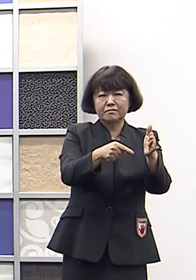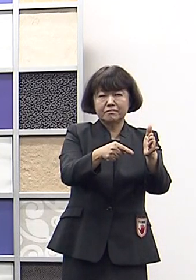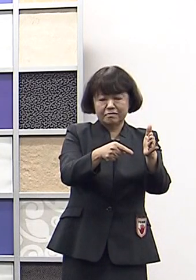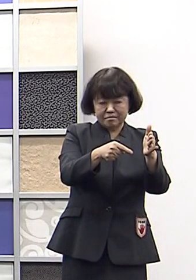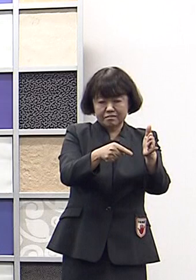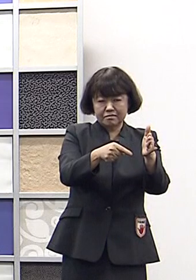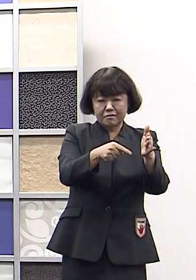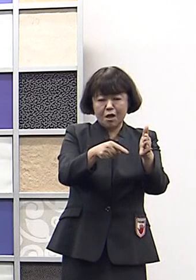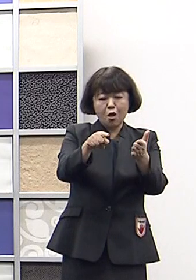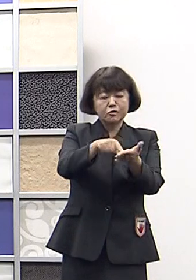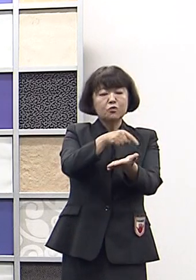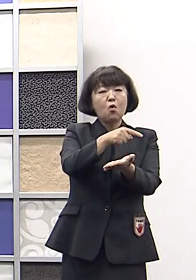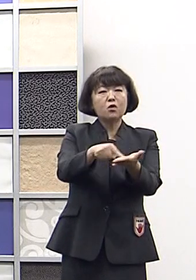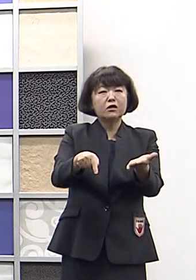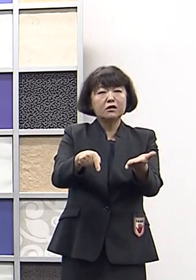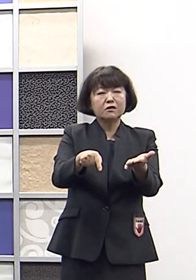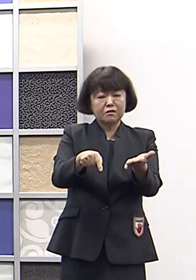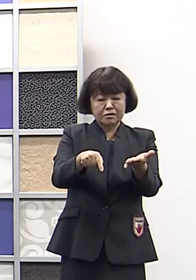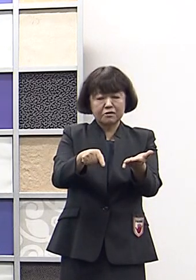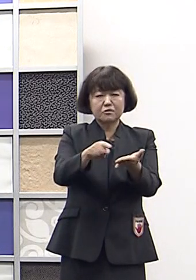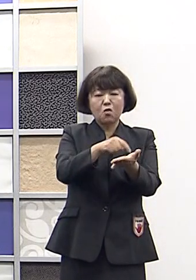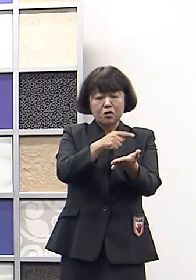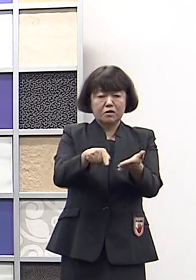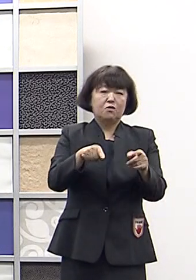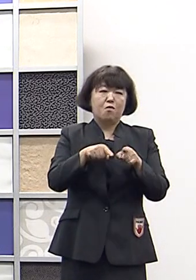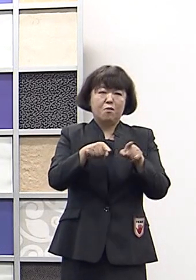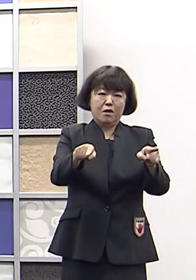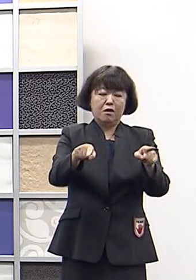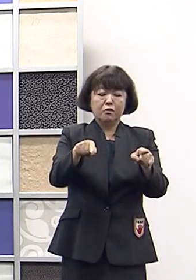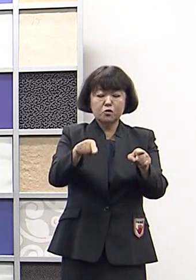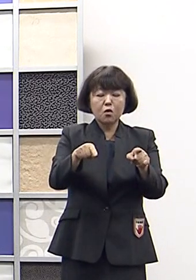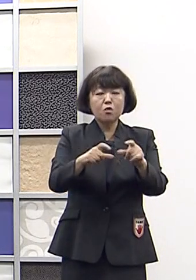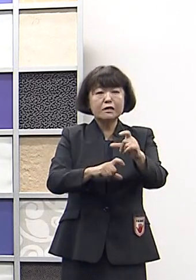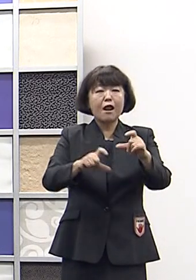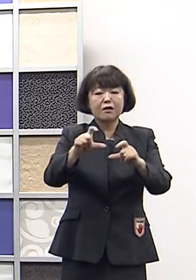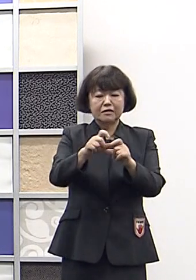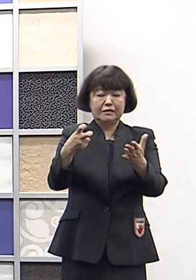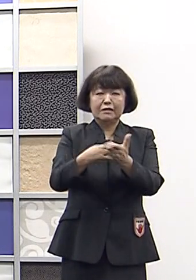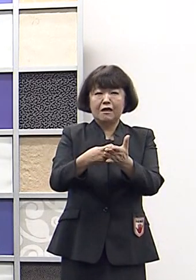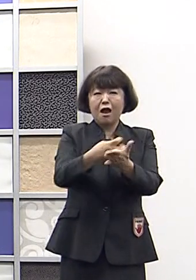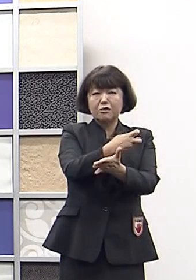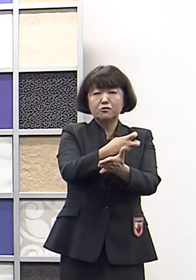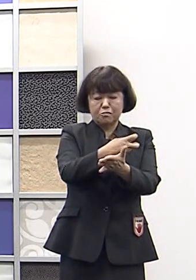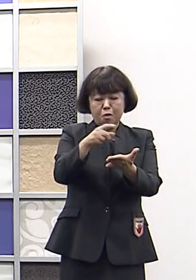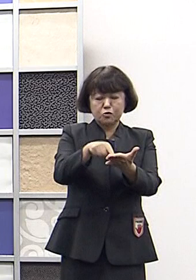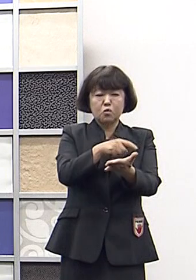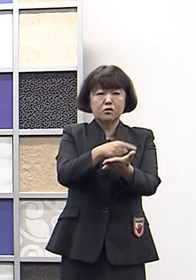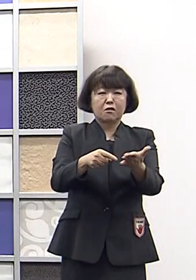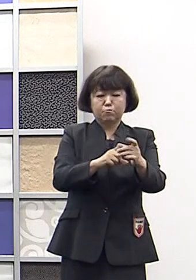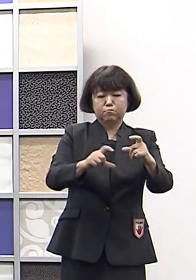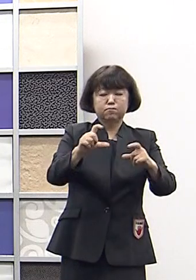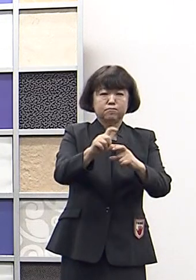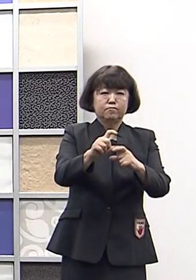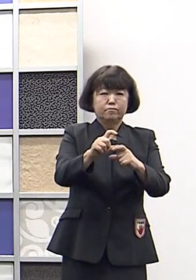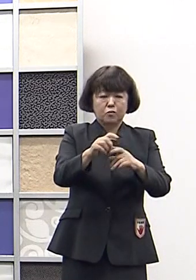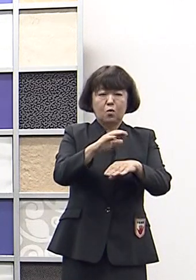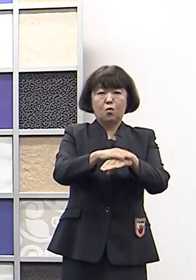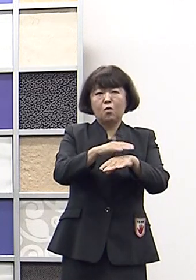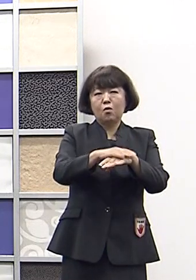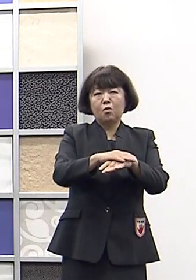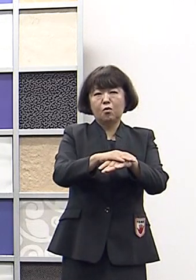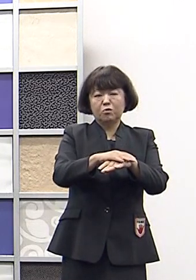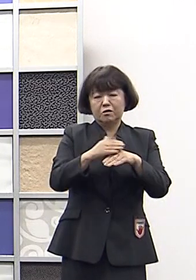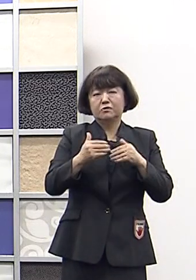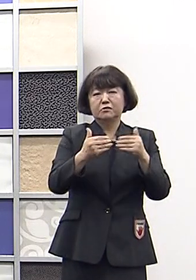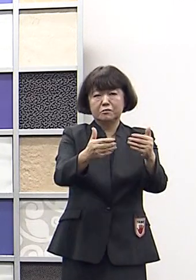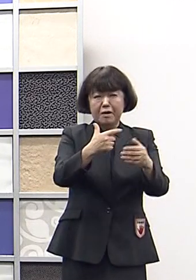命令を出したいと。この命令違反になれば当然そのさらなるそのサンクションが加わっていくと、こういう形を取ってしっかりと、進